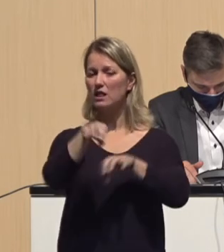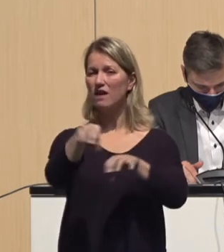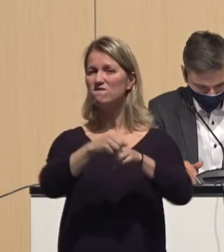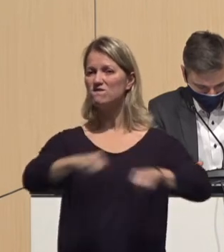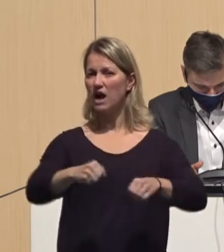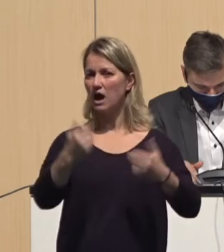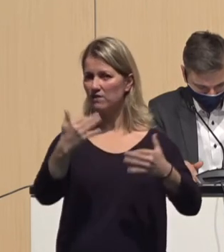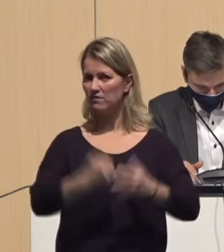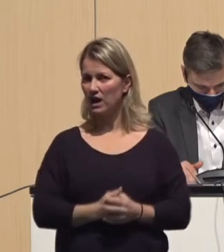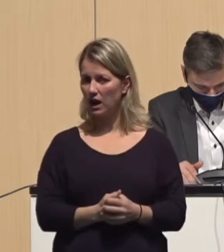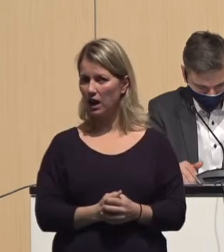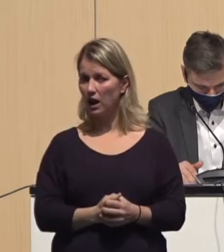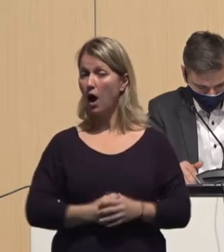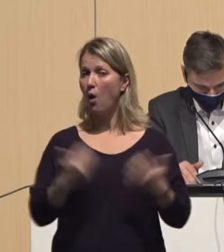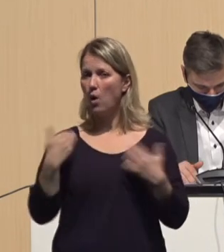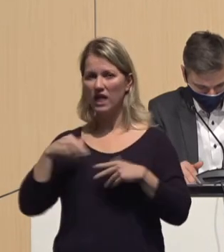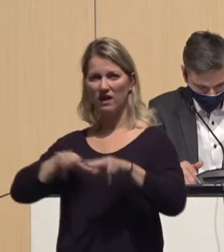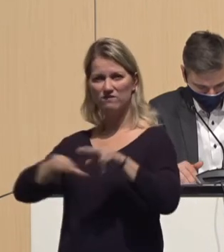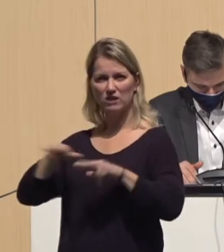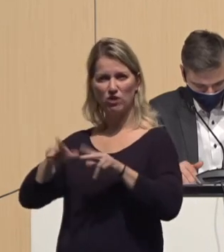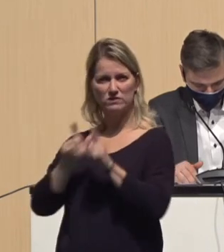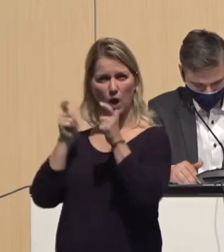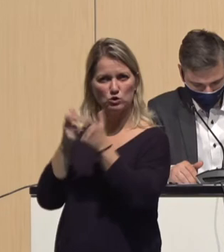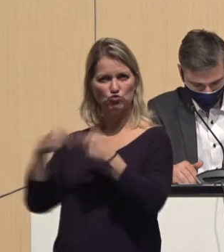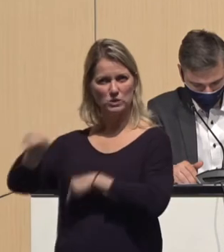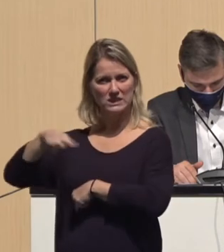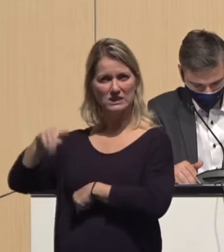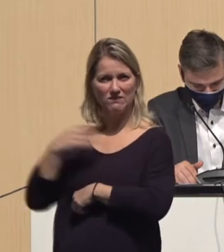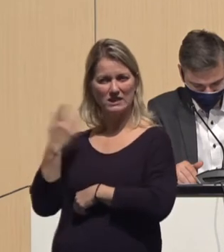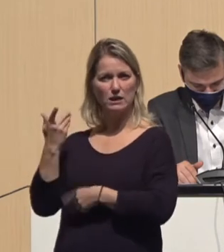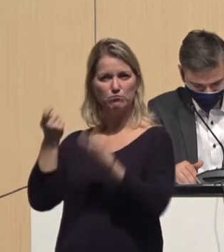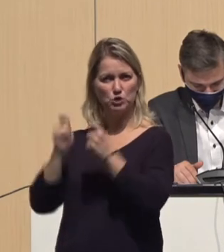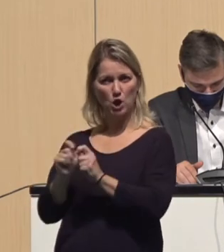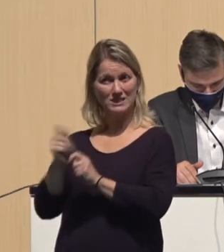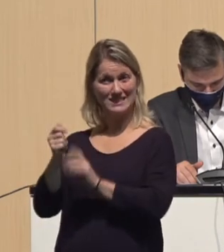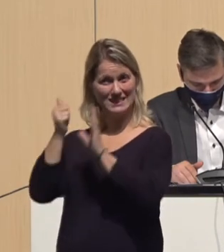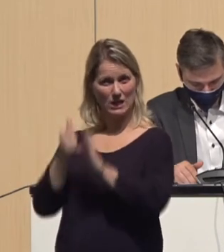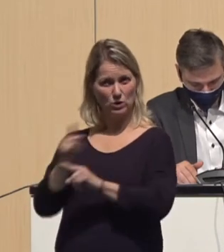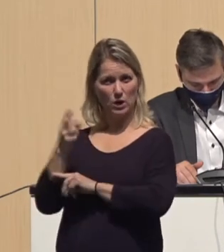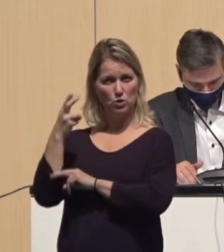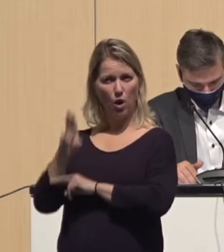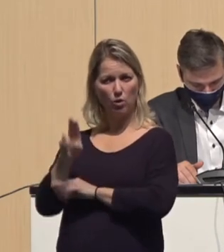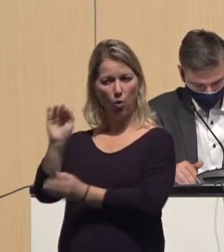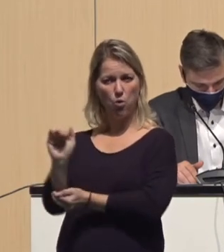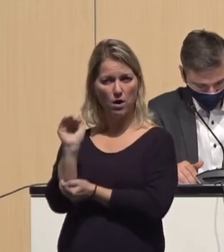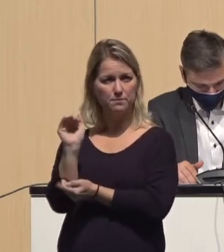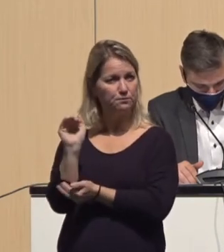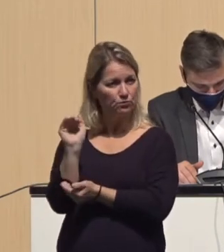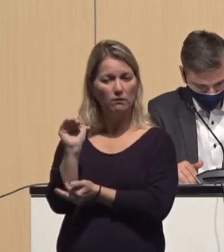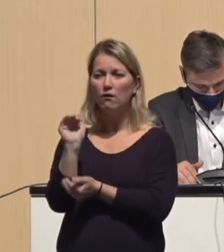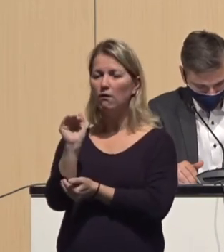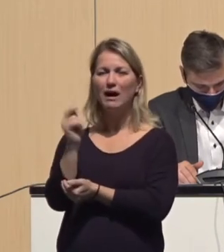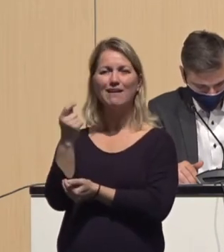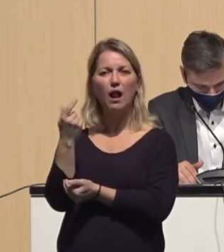was wir im Moment im Wirtschaftsausschuss beschlossen haben, an diesen 600.000 Euro nicht auch nutzen, um letzten Endes dann